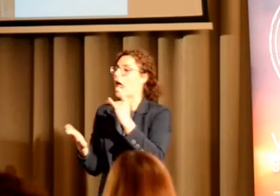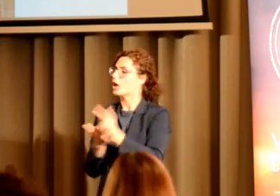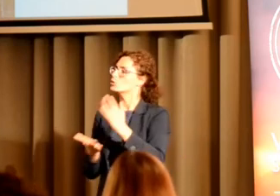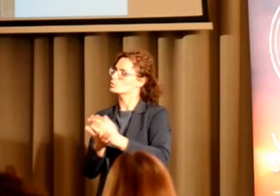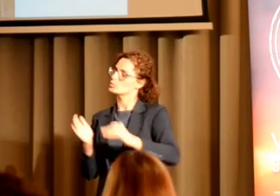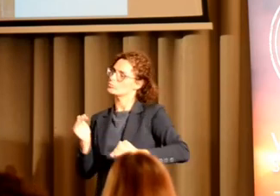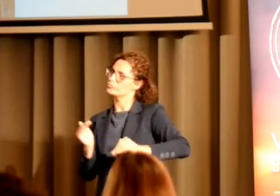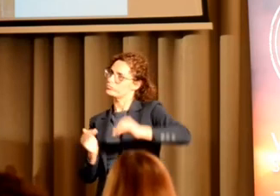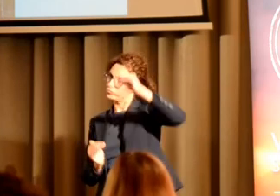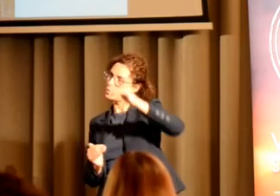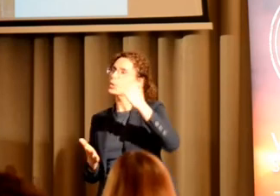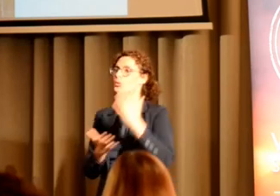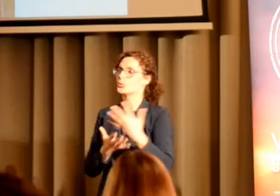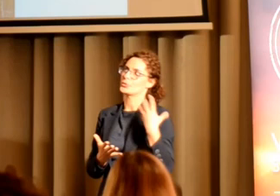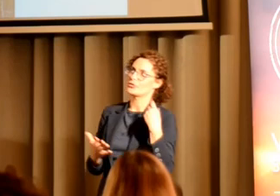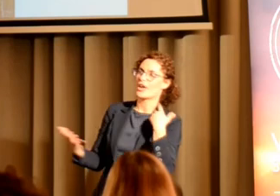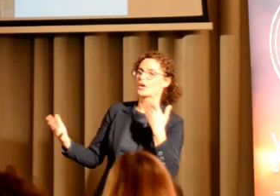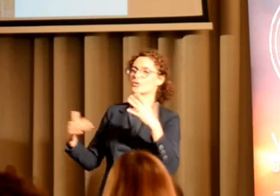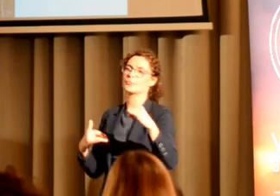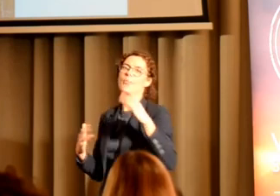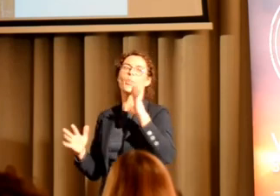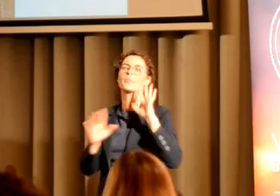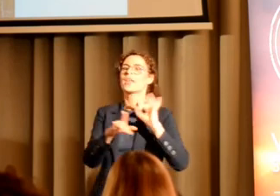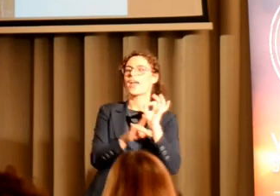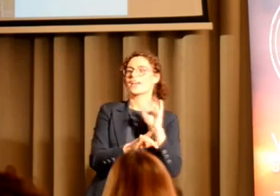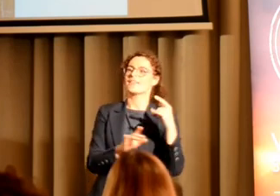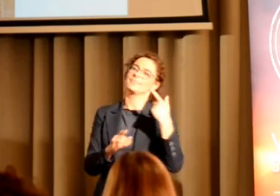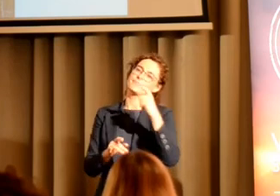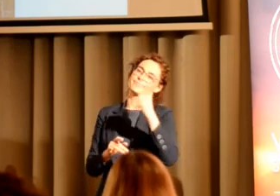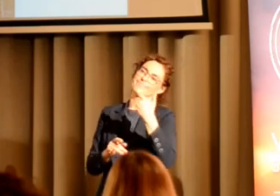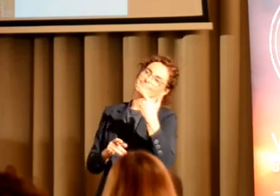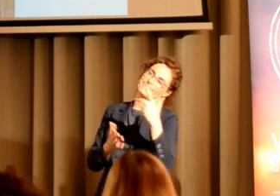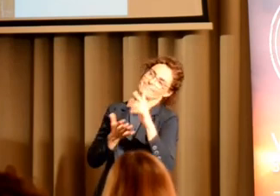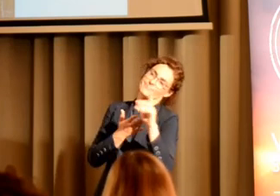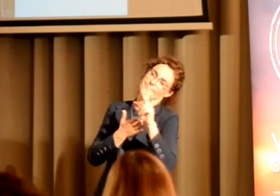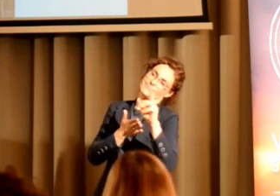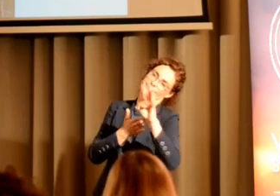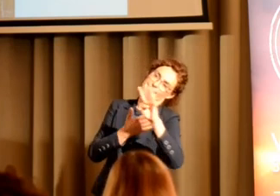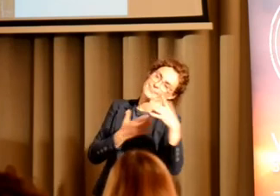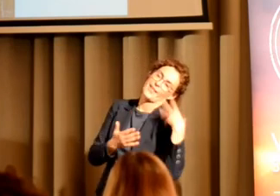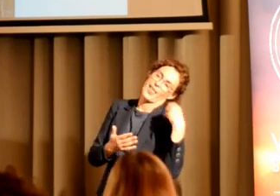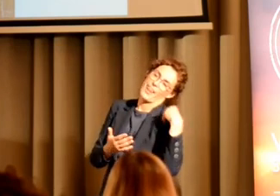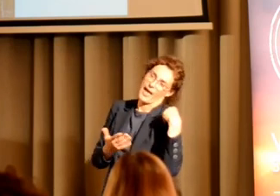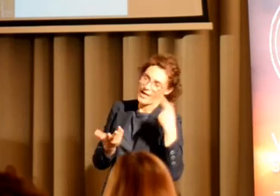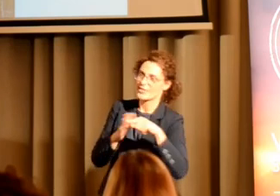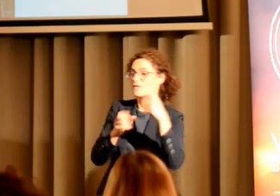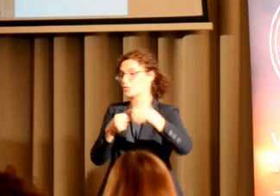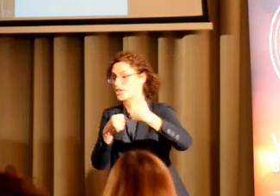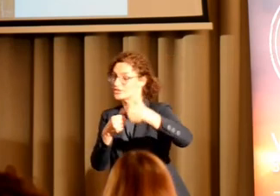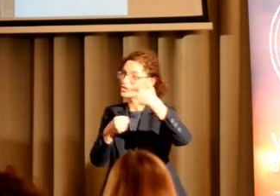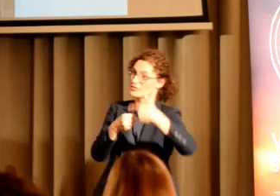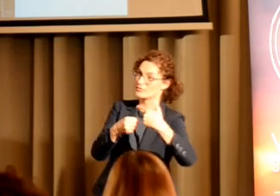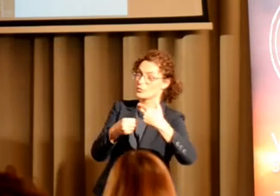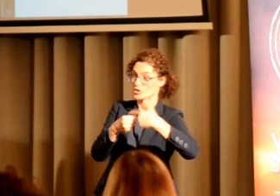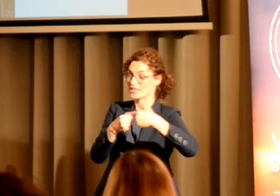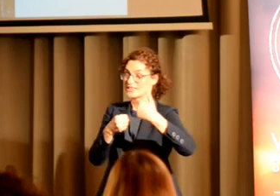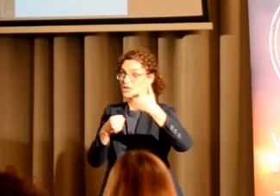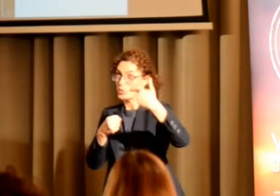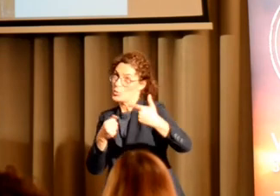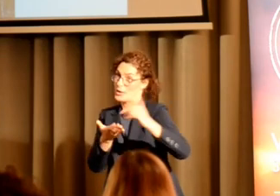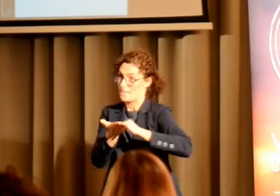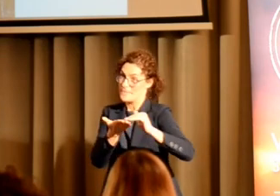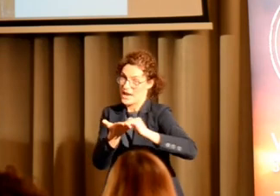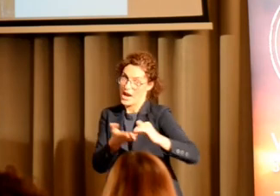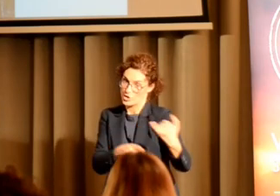i osiągają wiek naszych ludzkich nastolatków, czyli w okolicach tak, 20, 22 miesiąca życia,